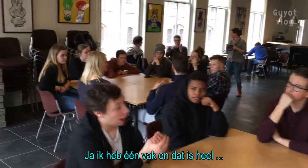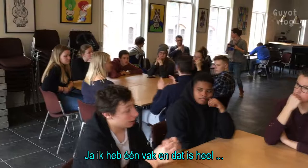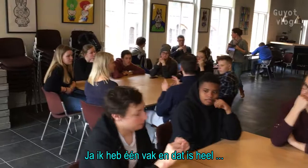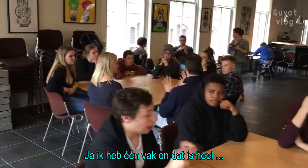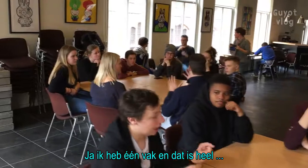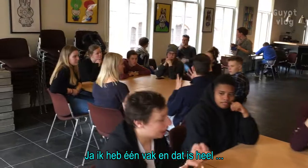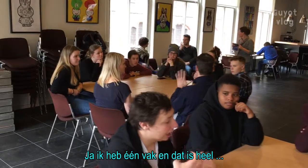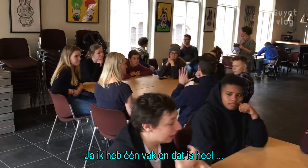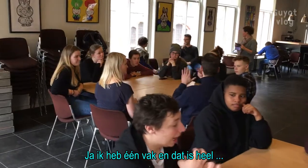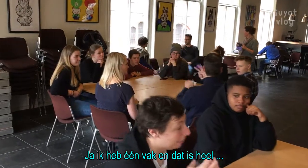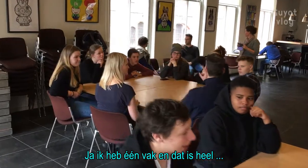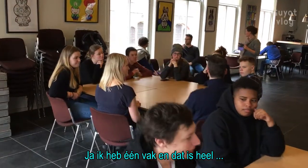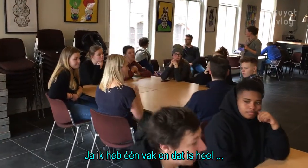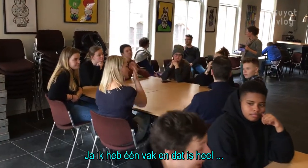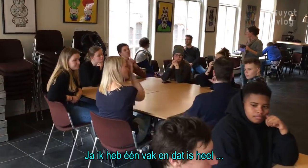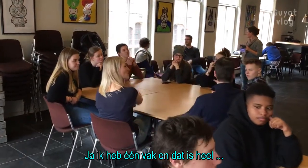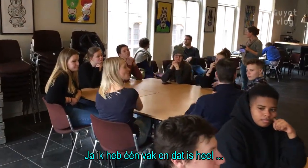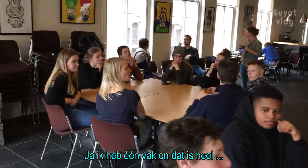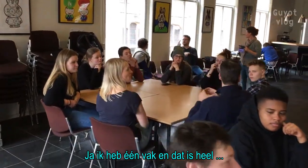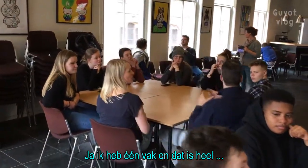Ja, ik heb 1 vak en dat is heel...